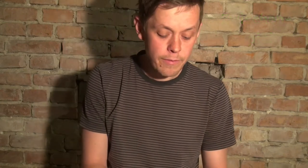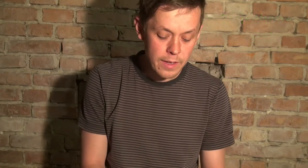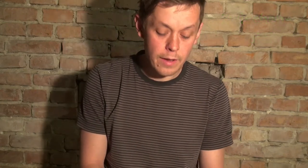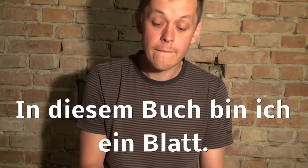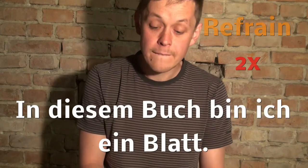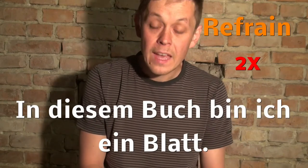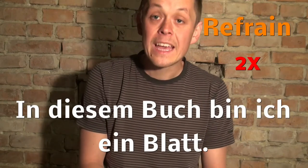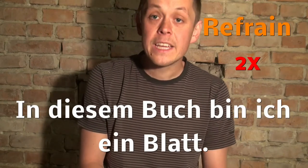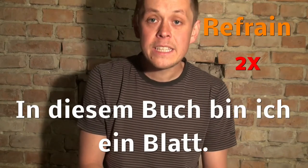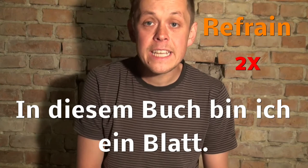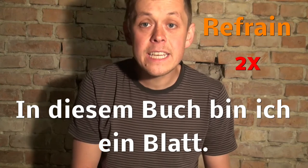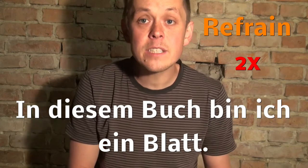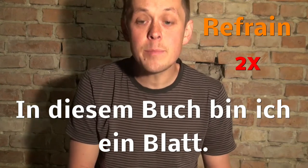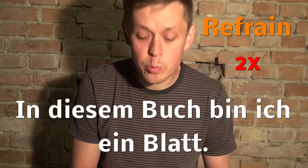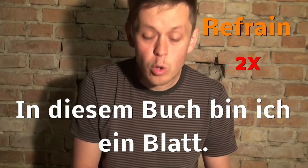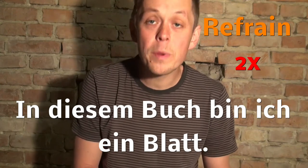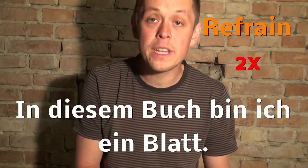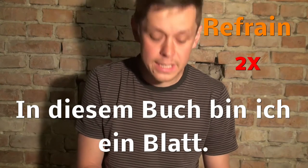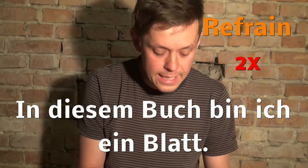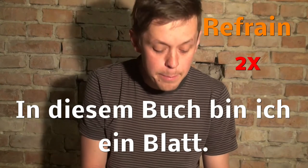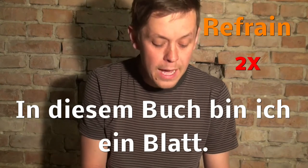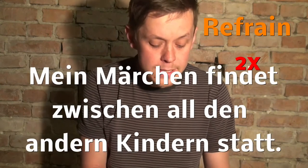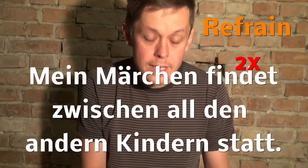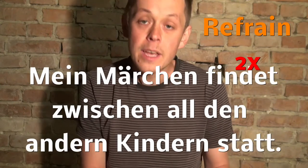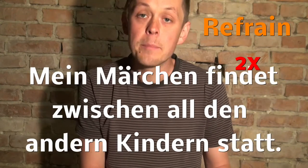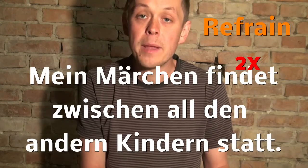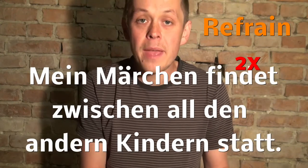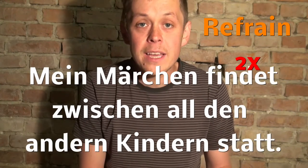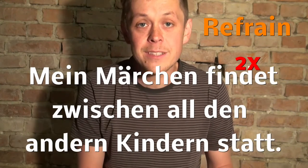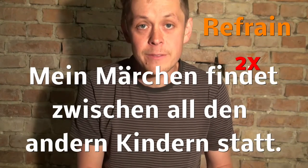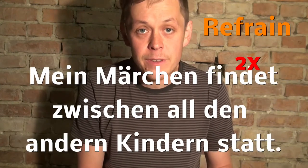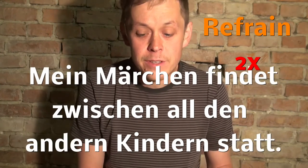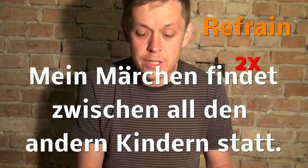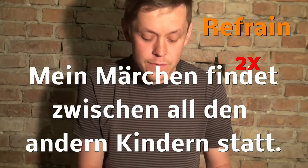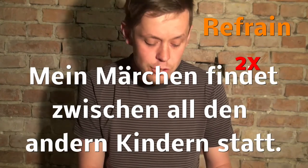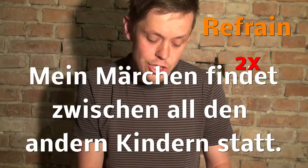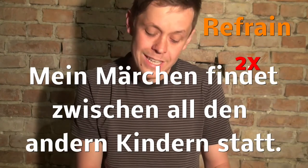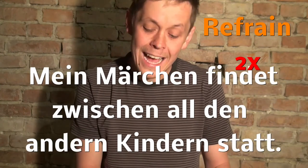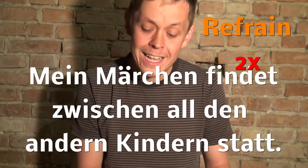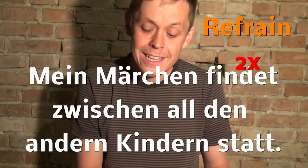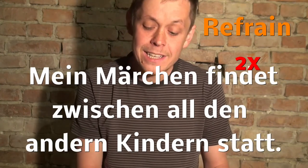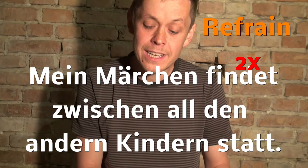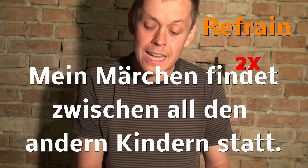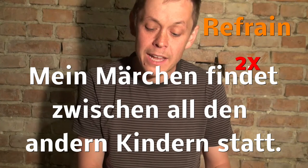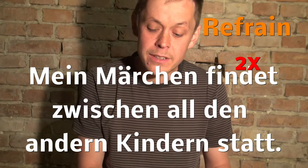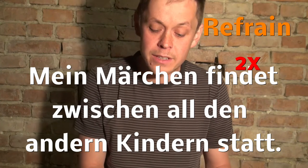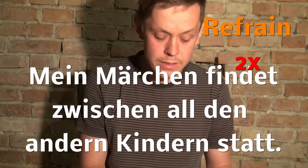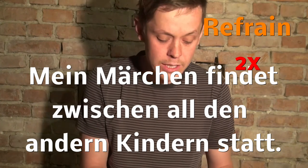1, 2, 3, 4. In diesem Buch bin ich ein Blatt, mein Märchen findet zwischen all den anderen